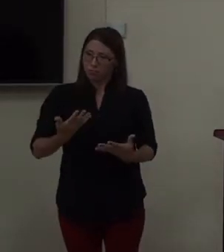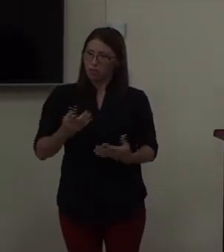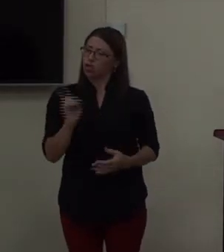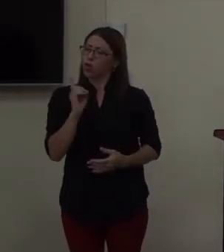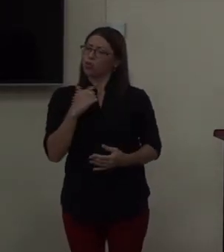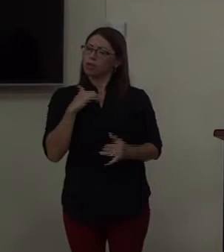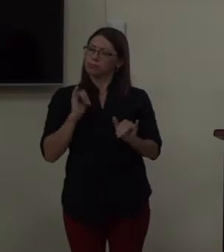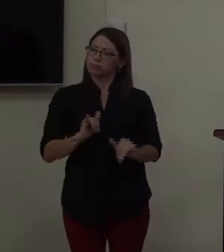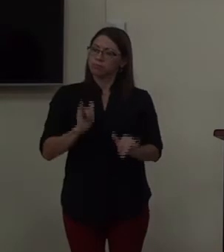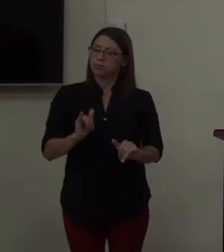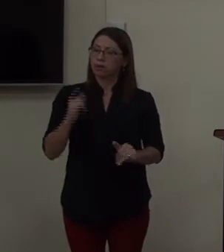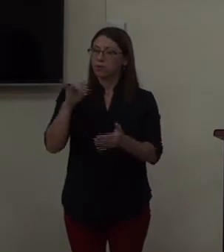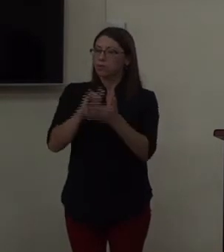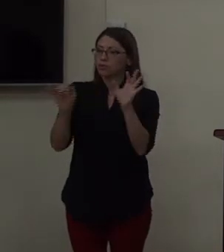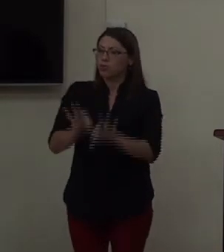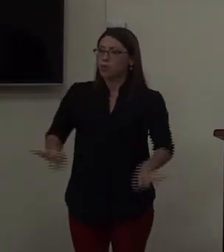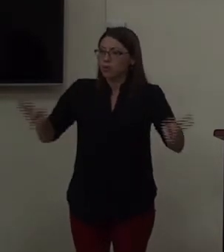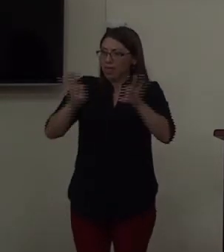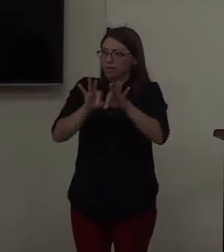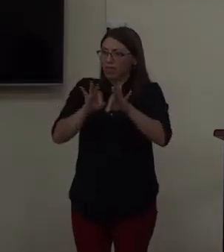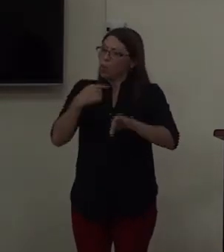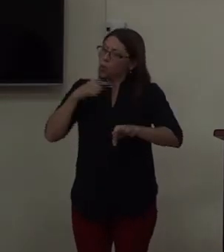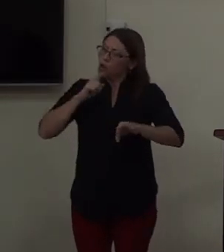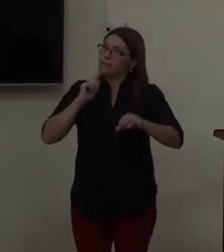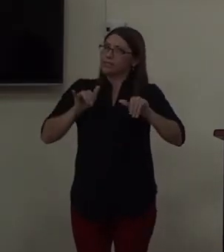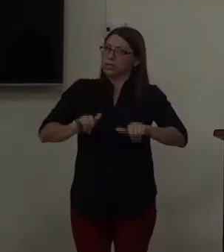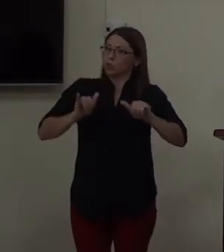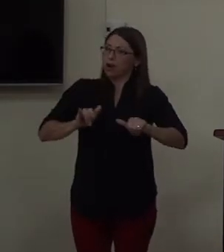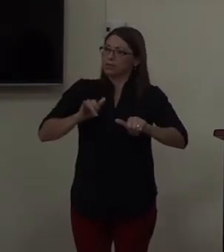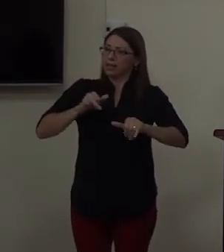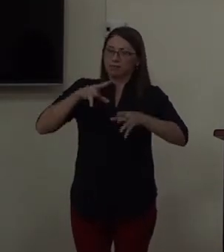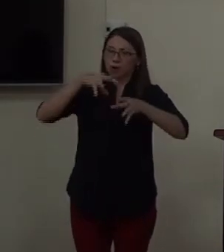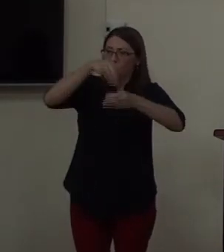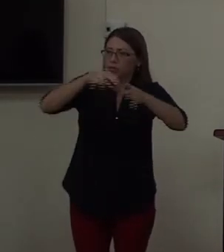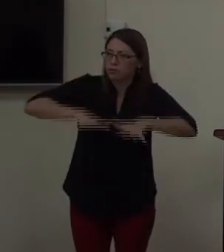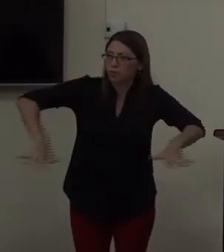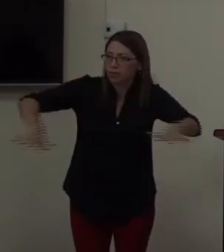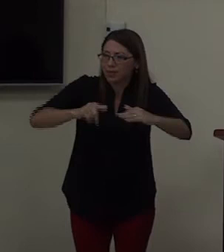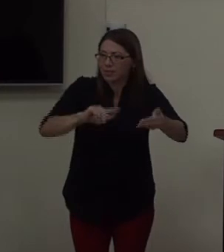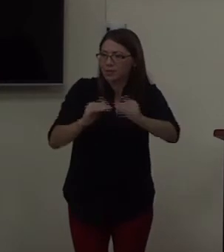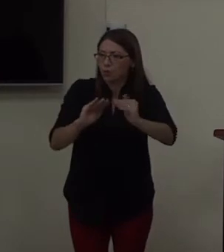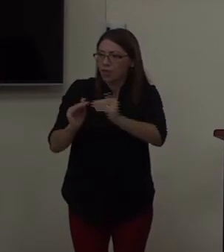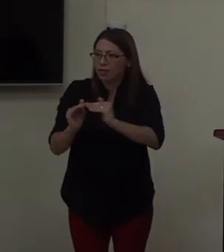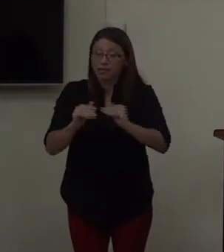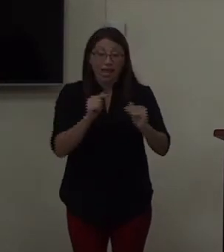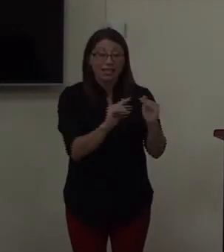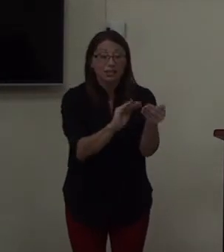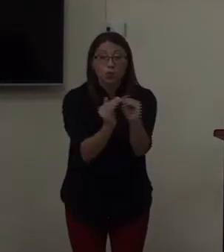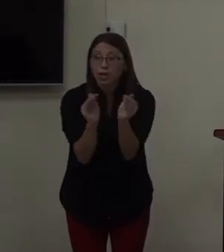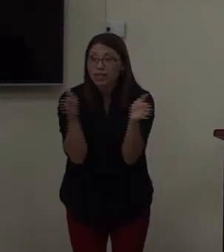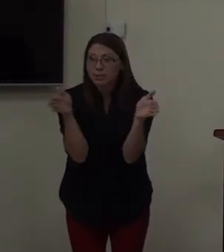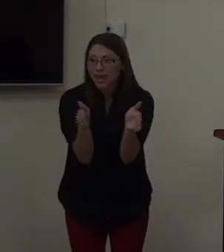situado, ¿verdad? Porque eso es muy importante, situarse contextualmente en una de estas comunidades. Estas comunidades pequeñas, que no